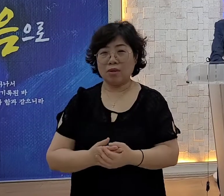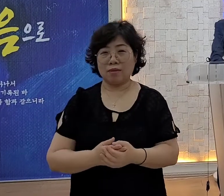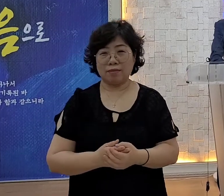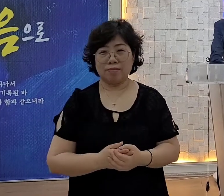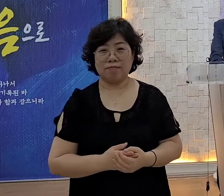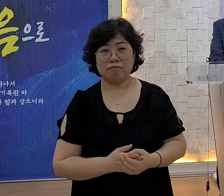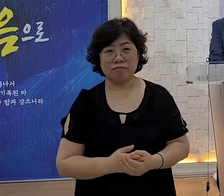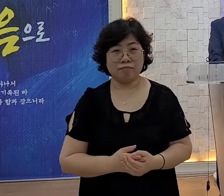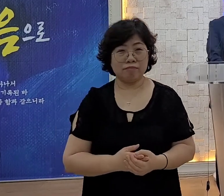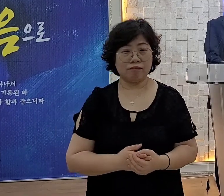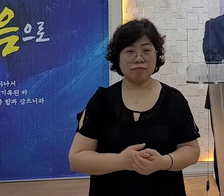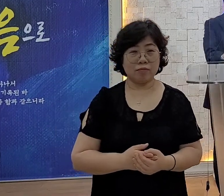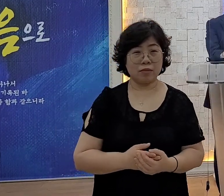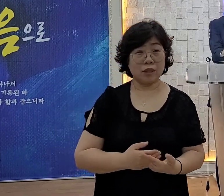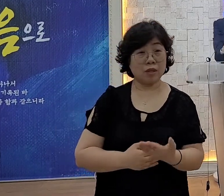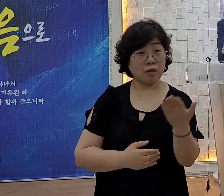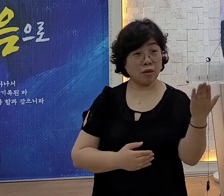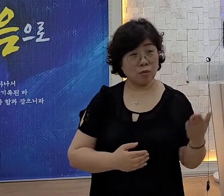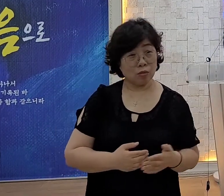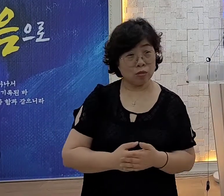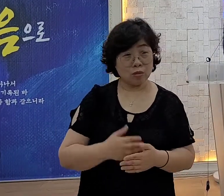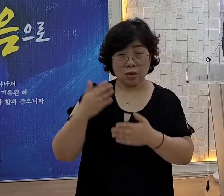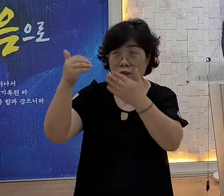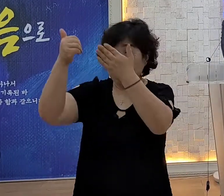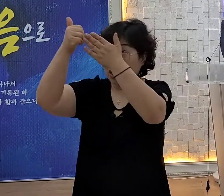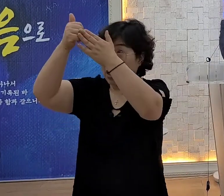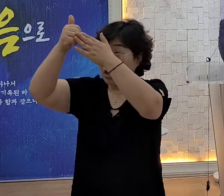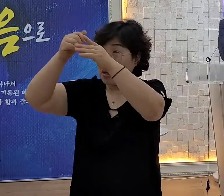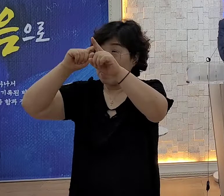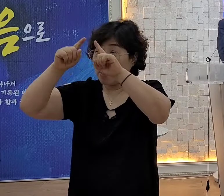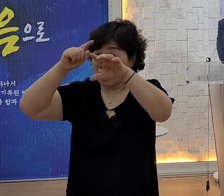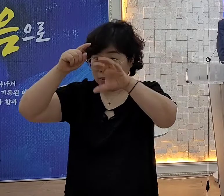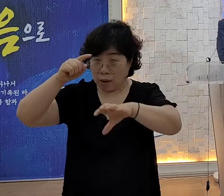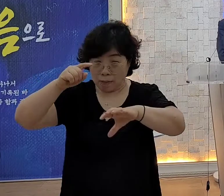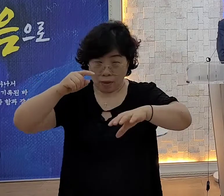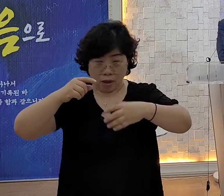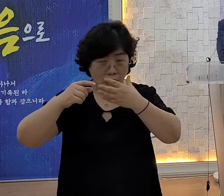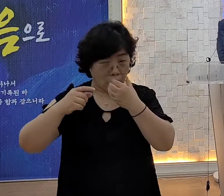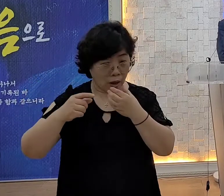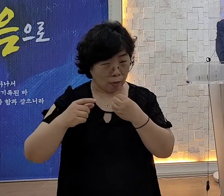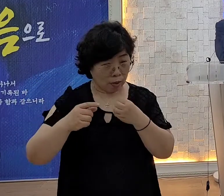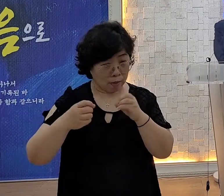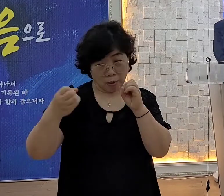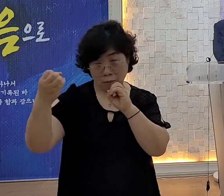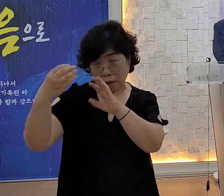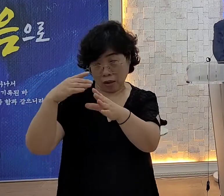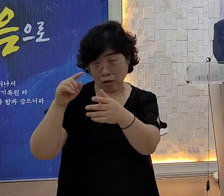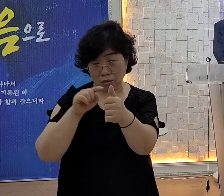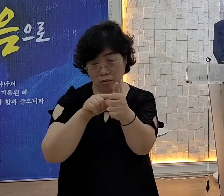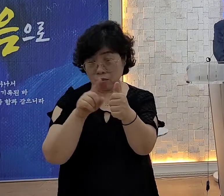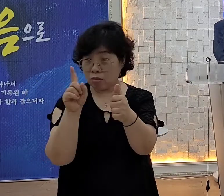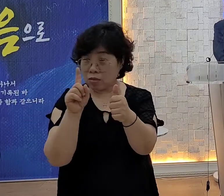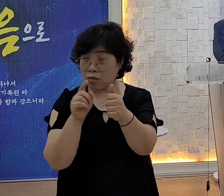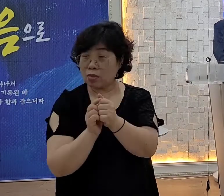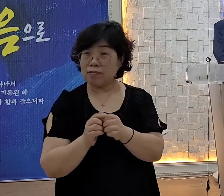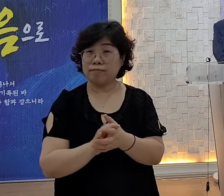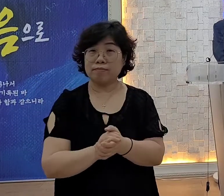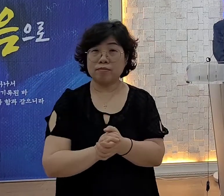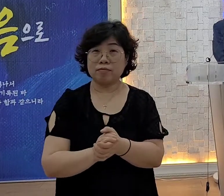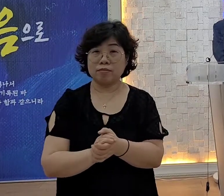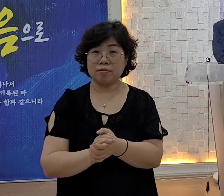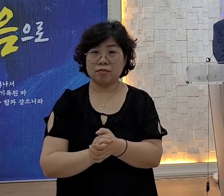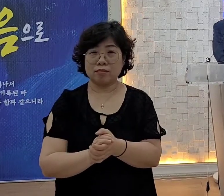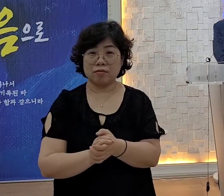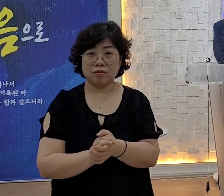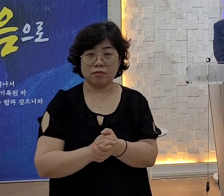있어요. 여러분 이 하나님의 이 말씀 앞에 여러분 아브라함이 보인 반응이 뭔지 아세요? 70,